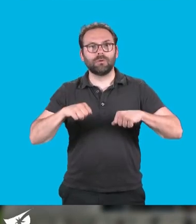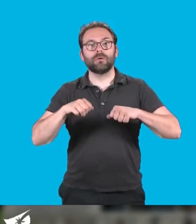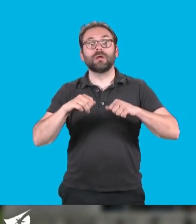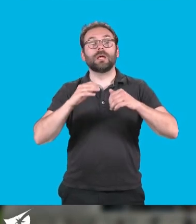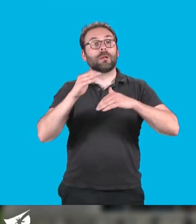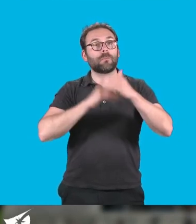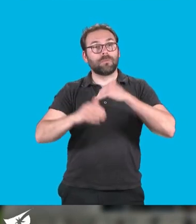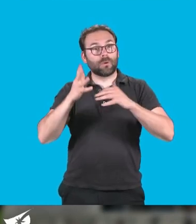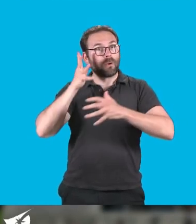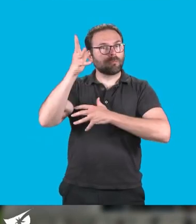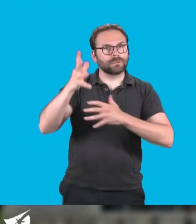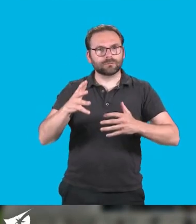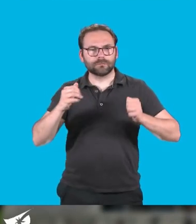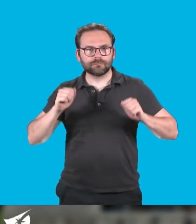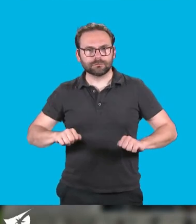plan.